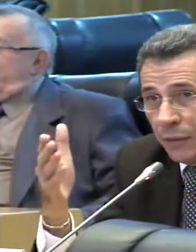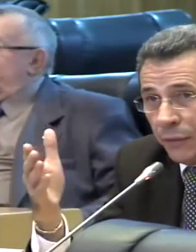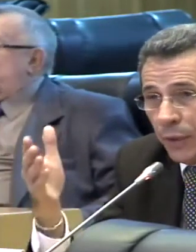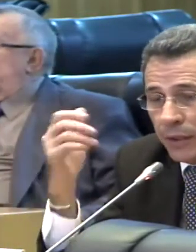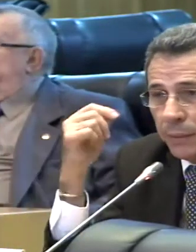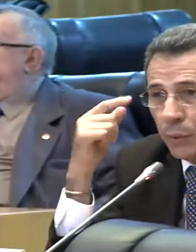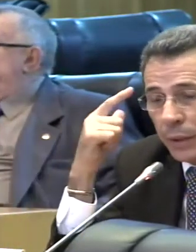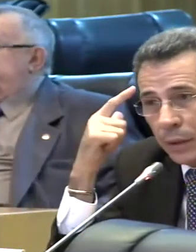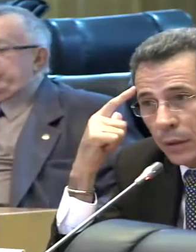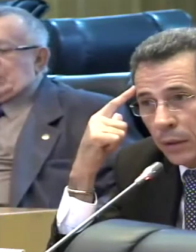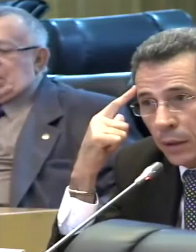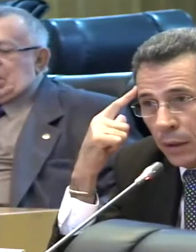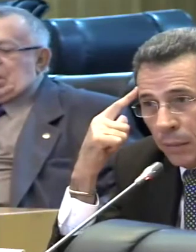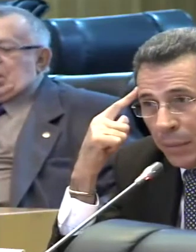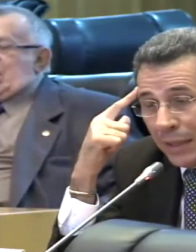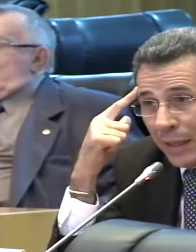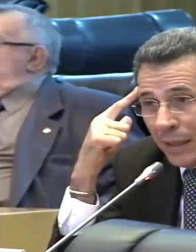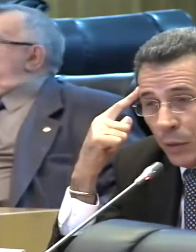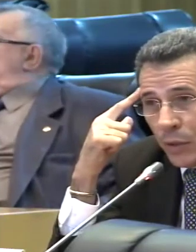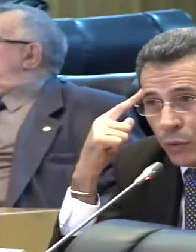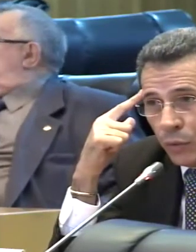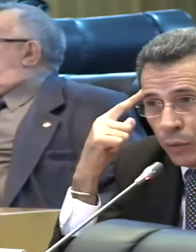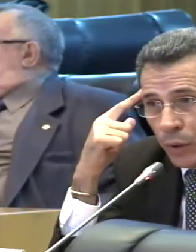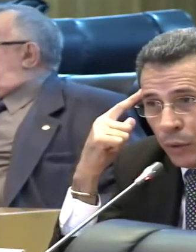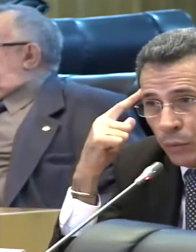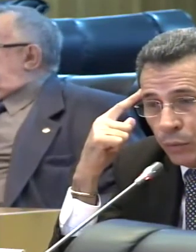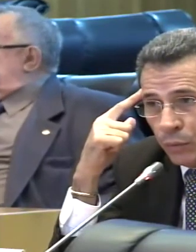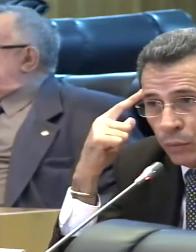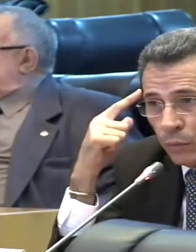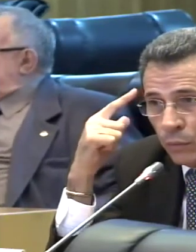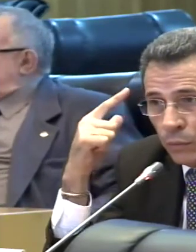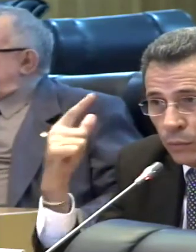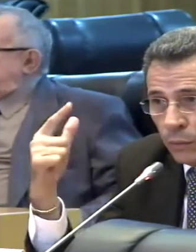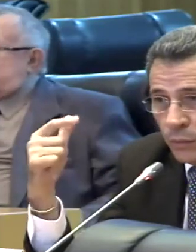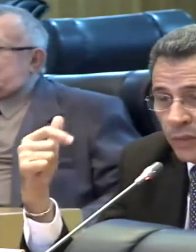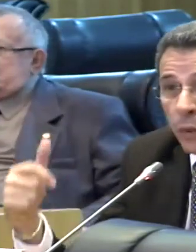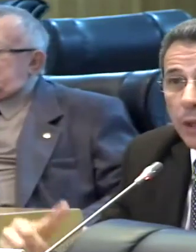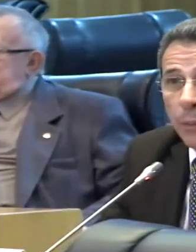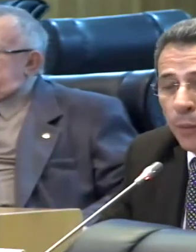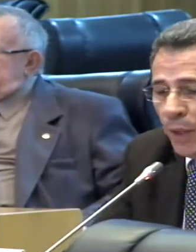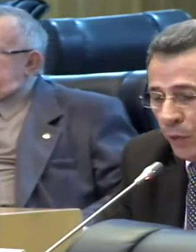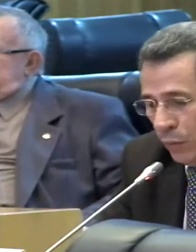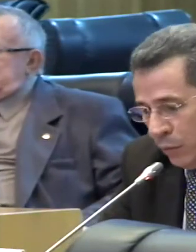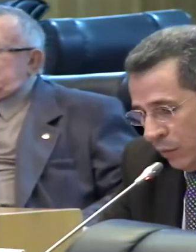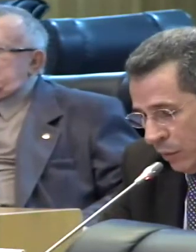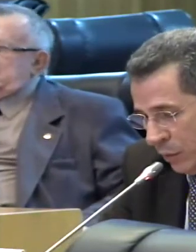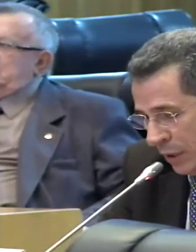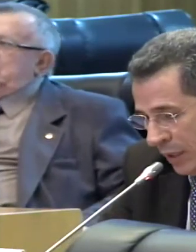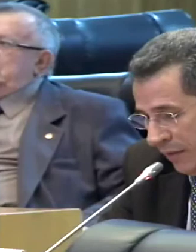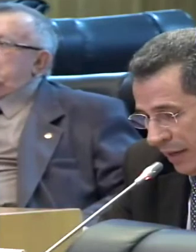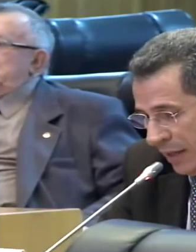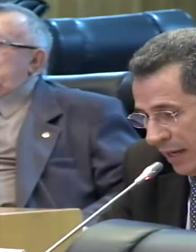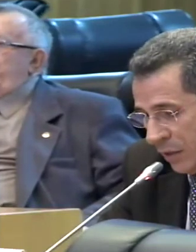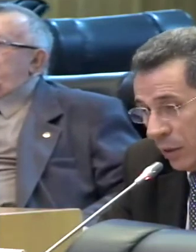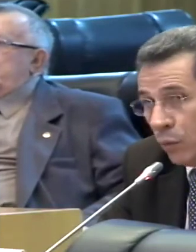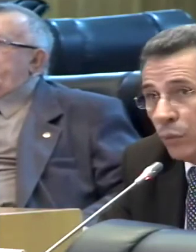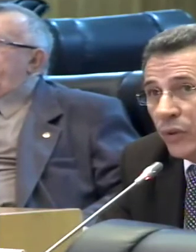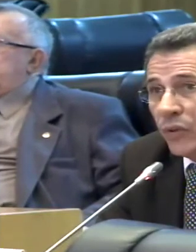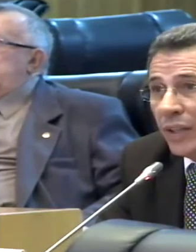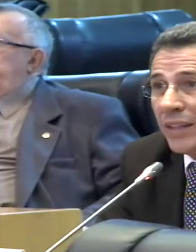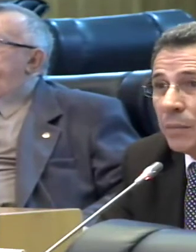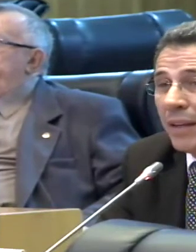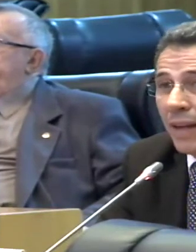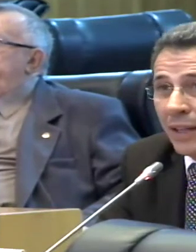plenário, Vossa Excelência foi à tribuna para tratar do assunto, eu dei um depoimento de que, na verdade,